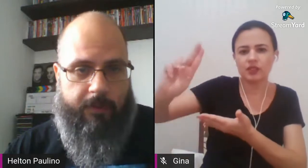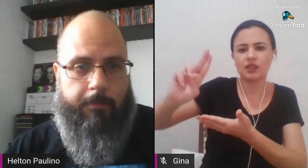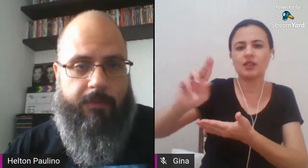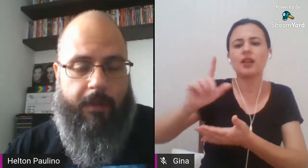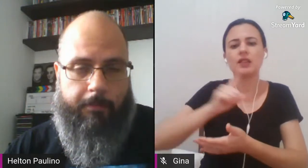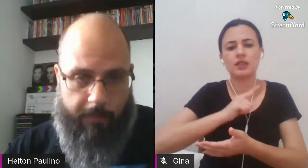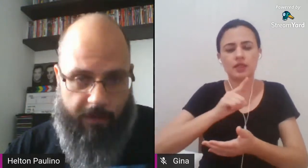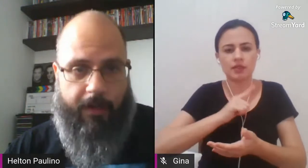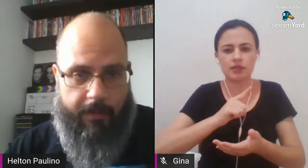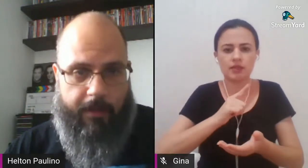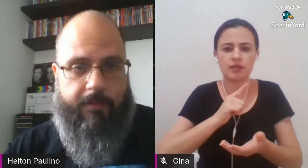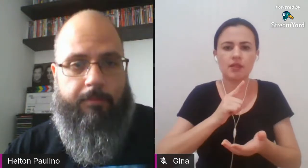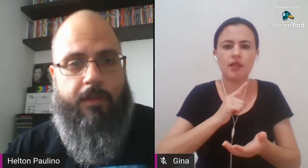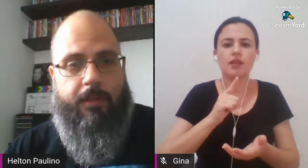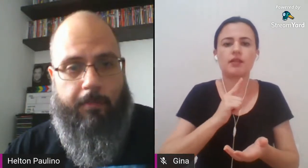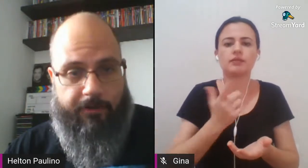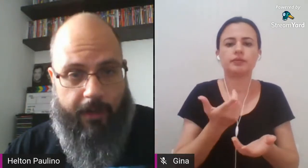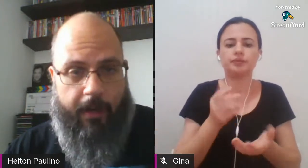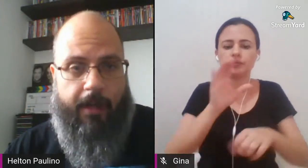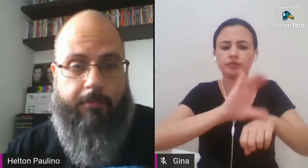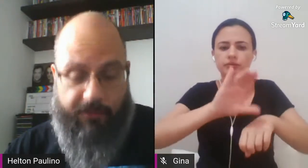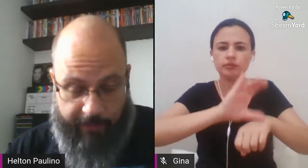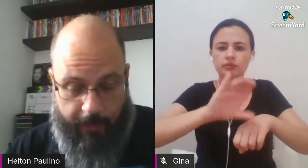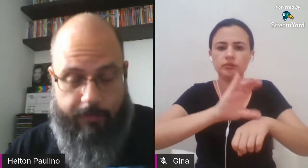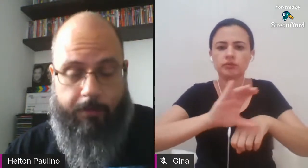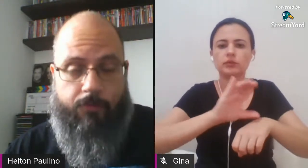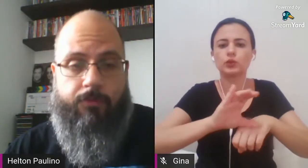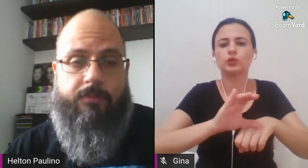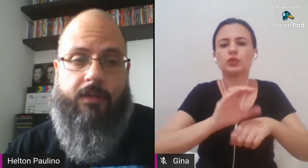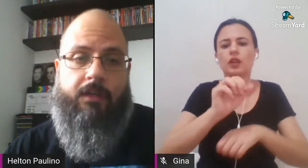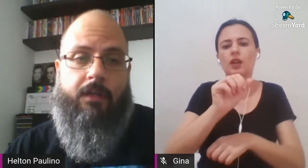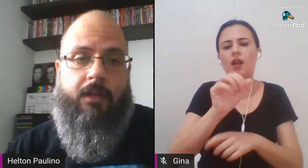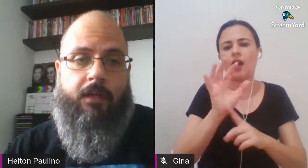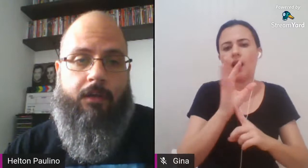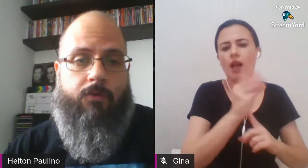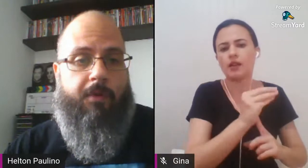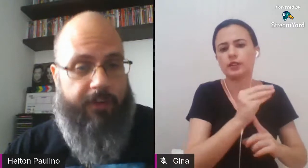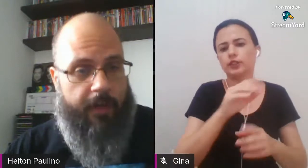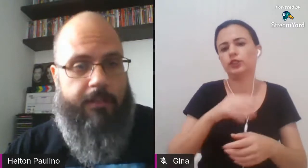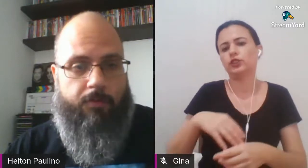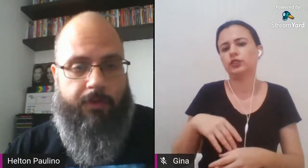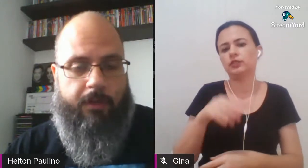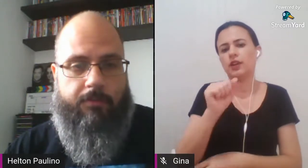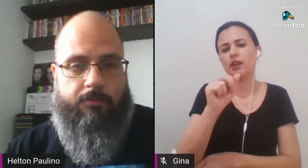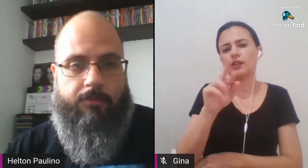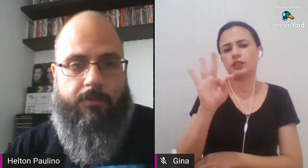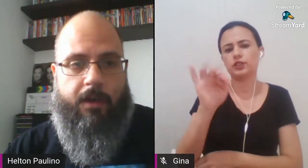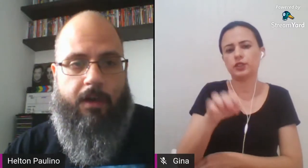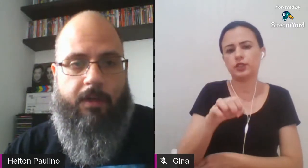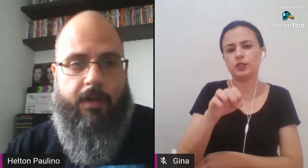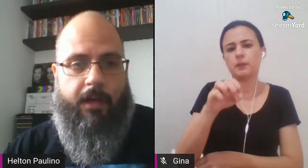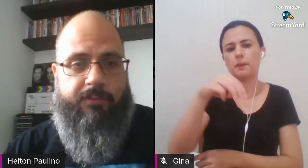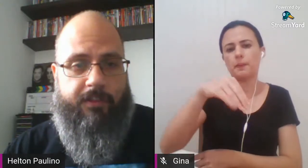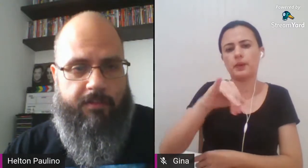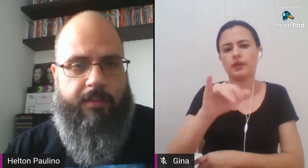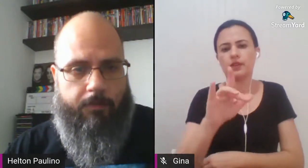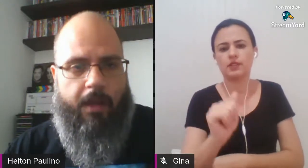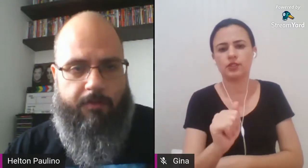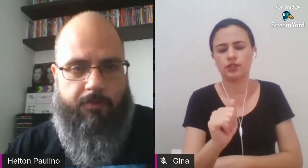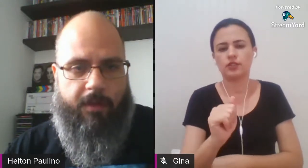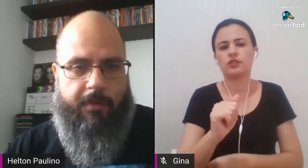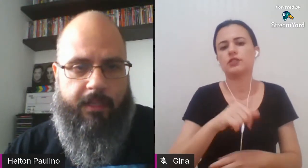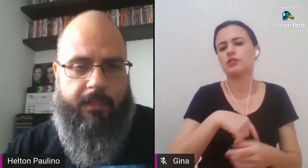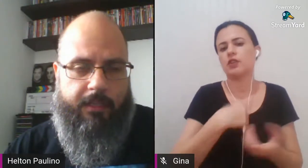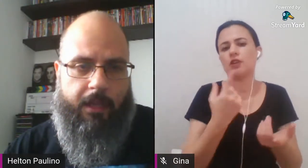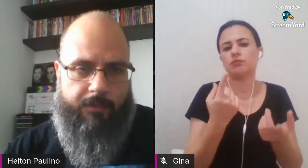cursos de bacharelado em arte e mídia, bacharelado em música, o bacharelado em comunicação social, a gente se sente